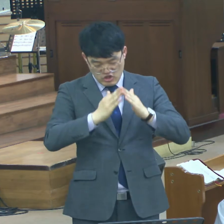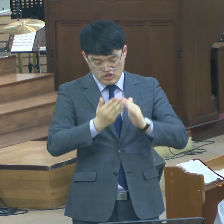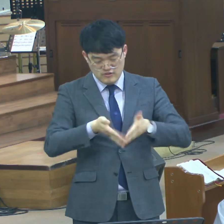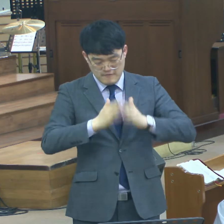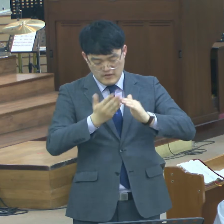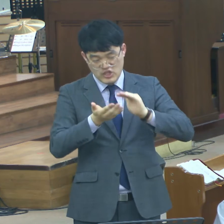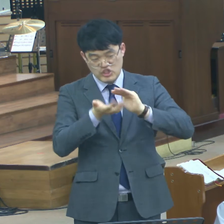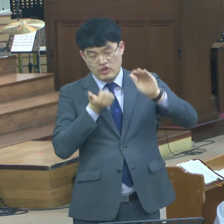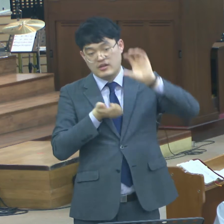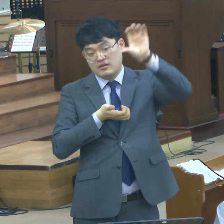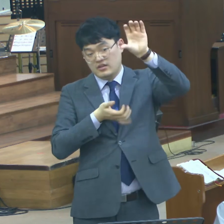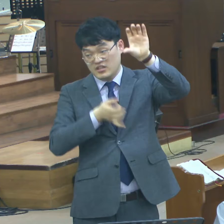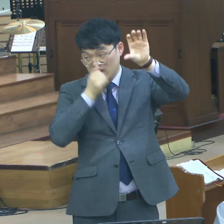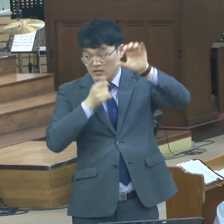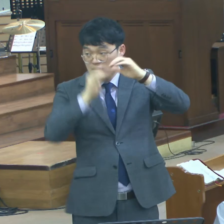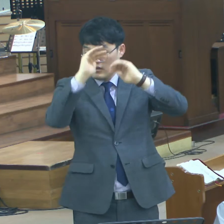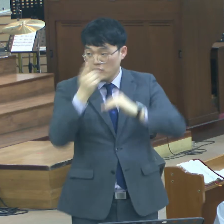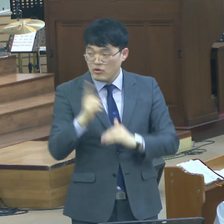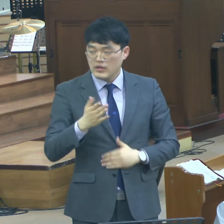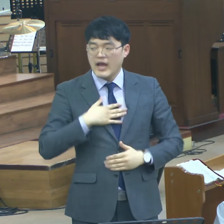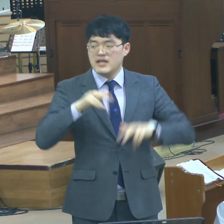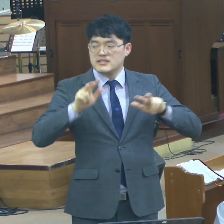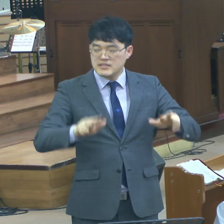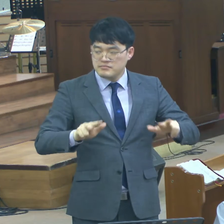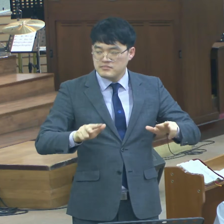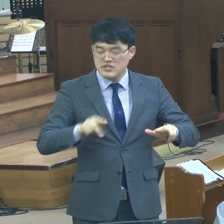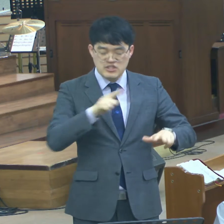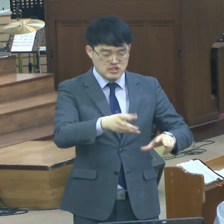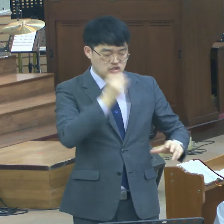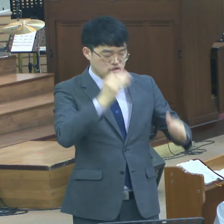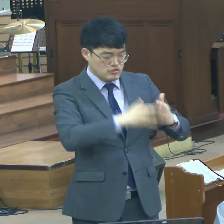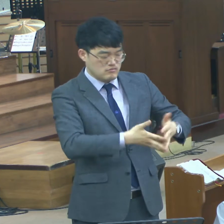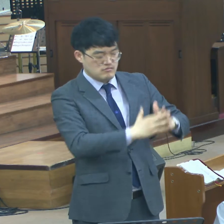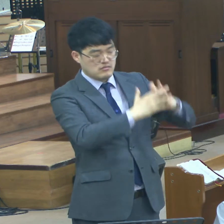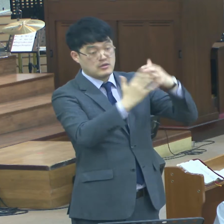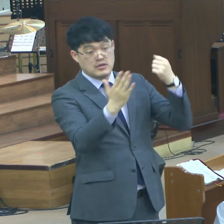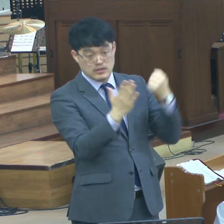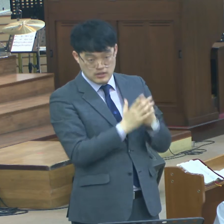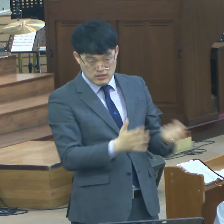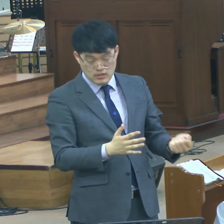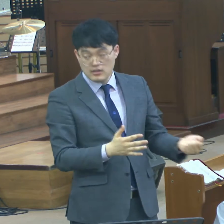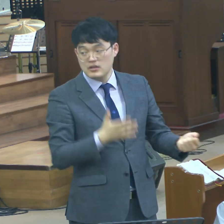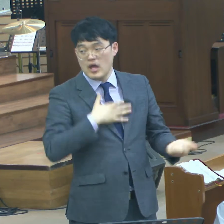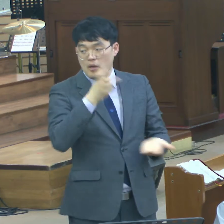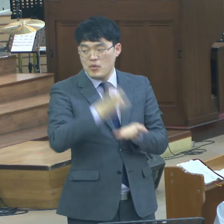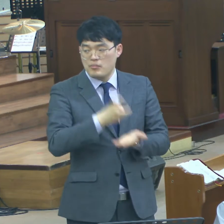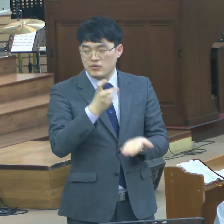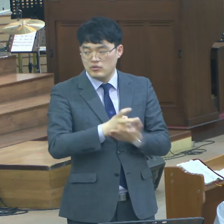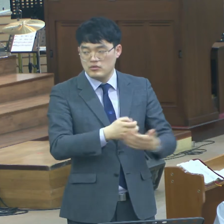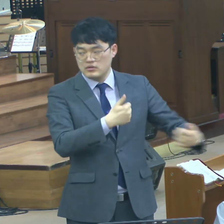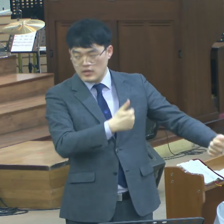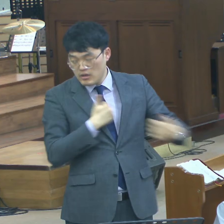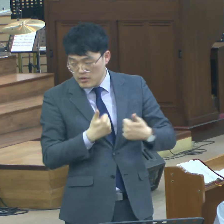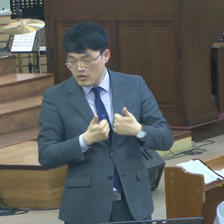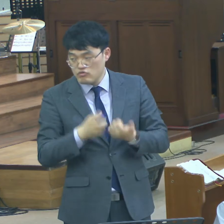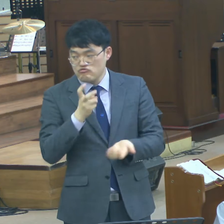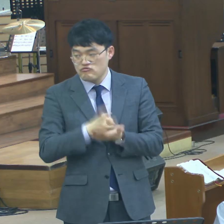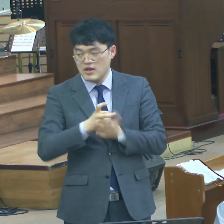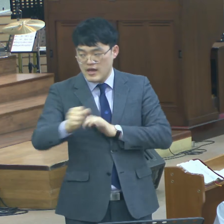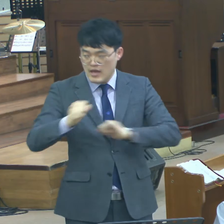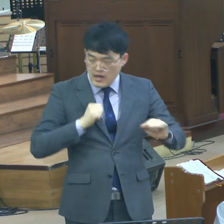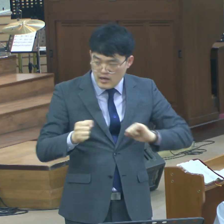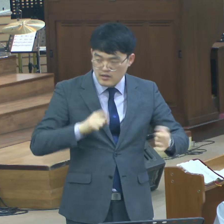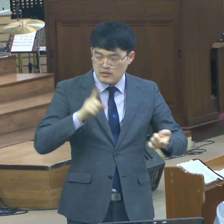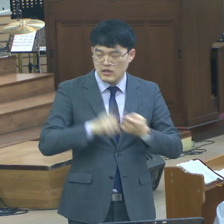읽겠습니다. 시작. 내가 지금 이 성전을 건축하니 내가 만일 내 법도를 따르며 내 율례를 행하며